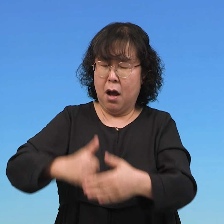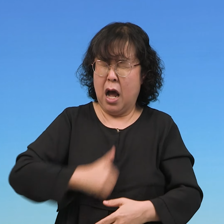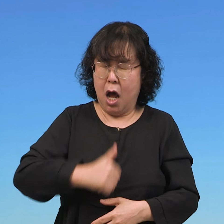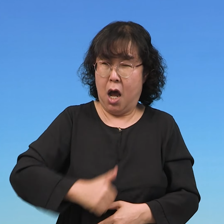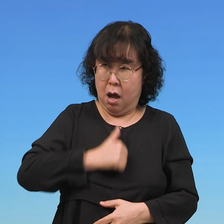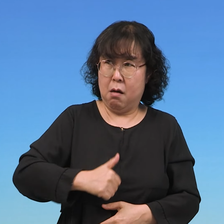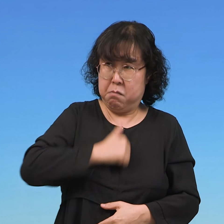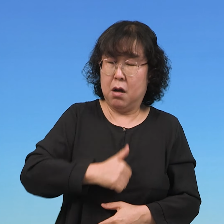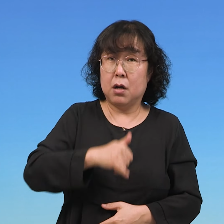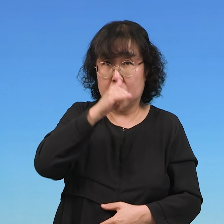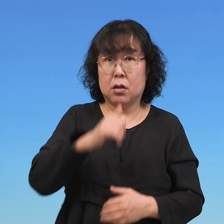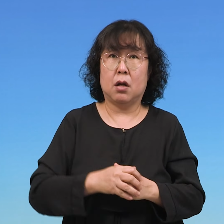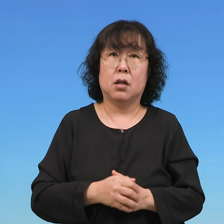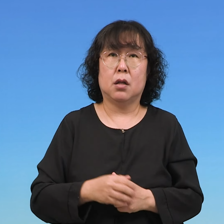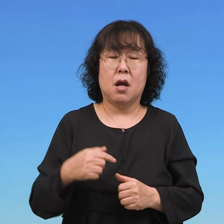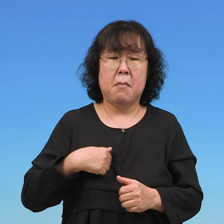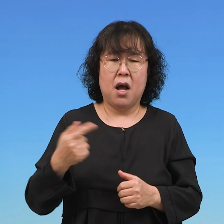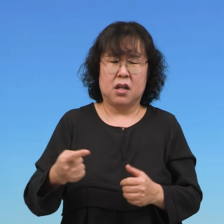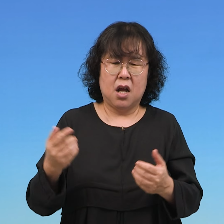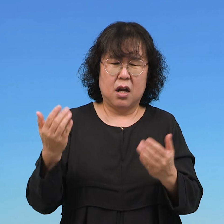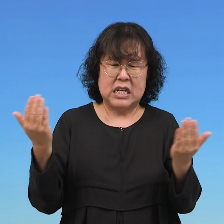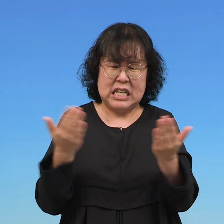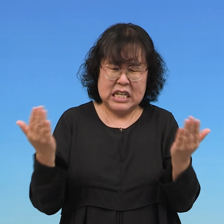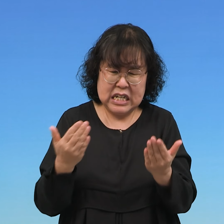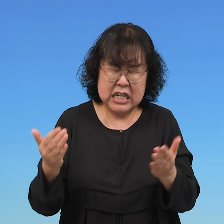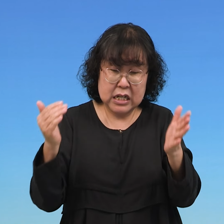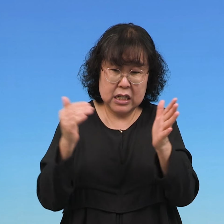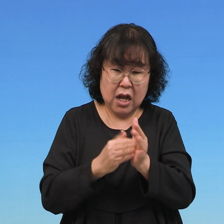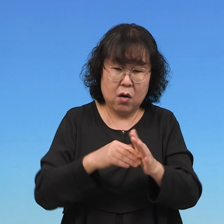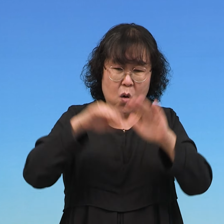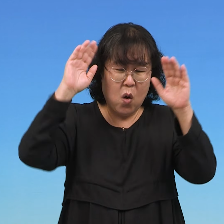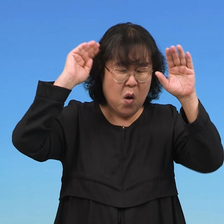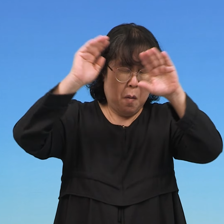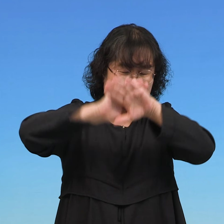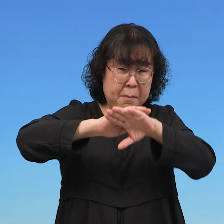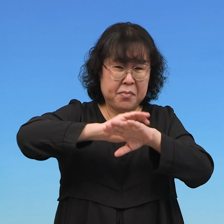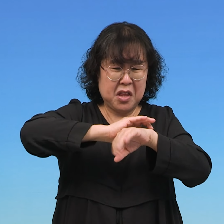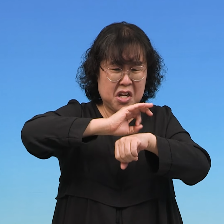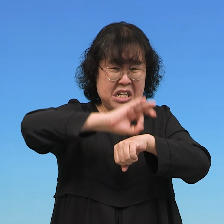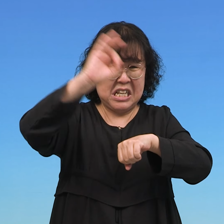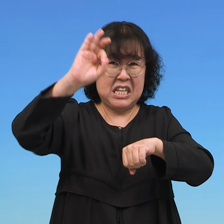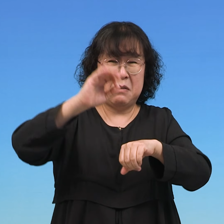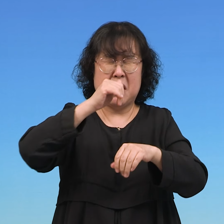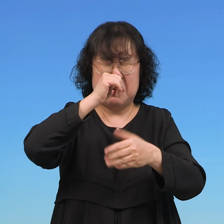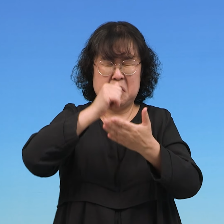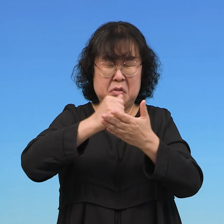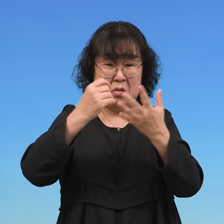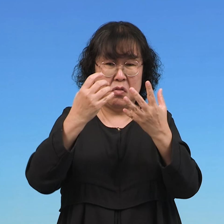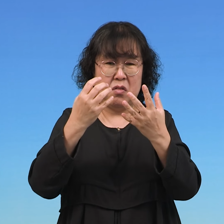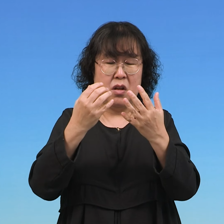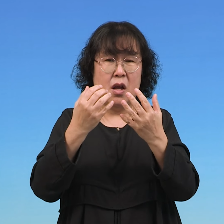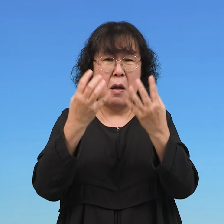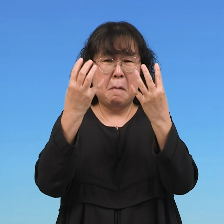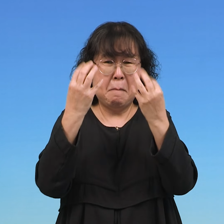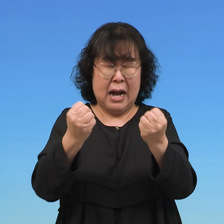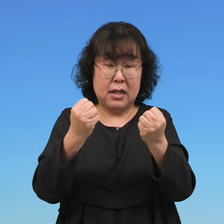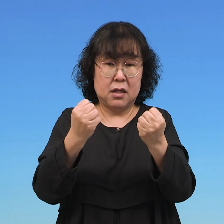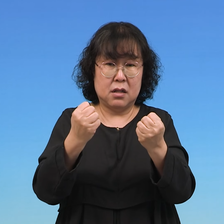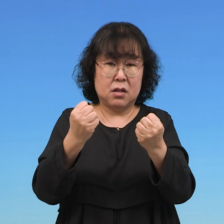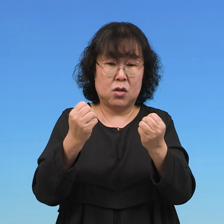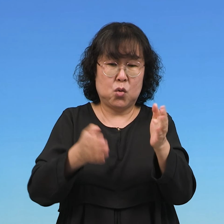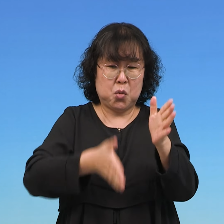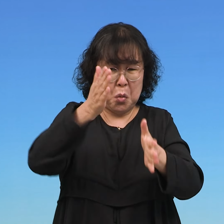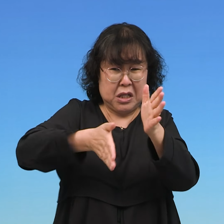너무 분노가 생기는 거예요. 그래서 그날도 막노동하고 밤 10시, 거기 막 엄청 우범 지역인데요, 막 너무너무